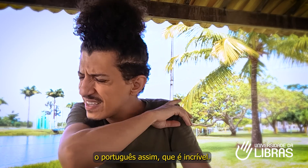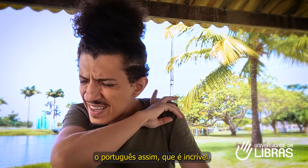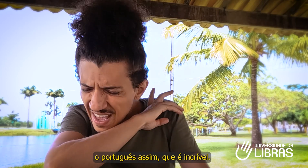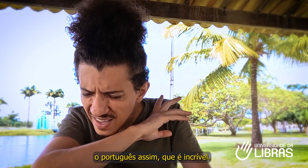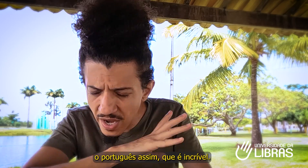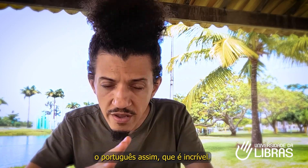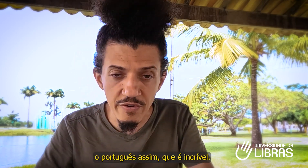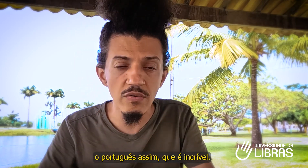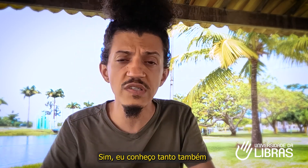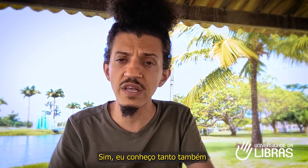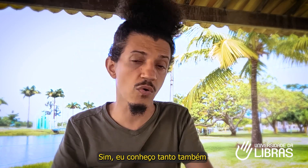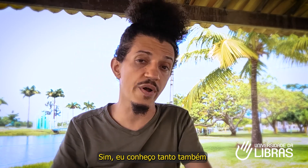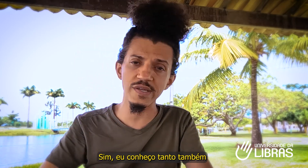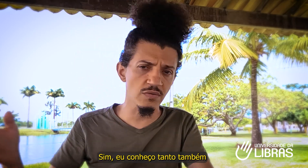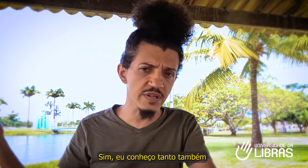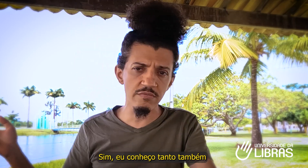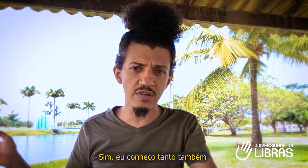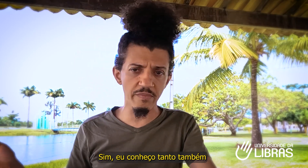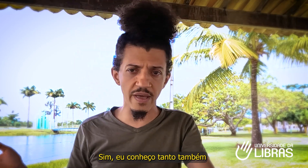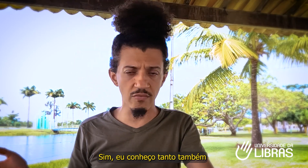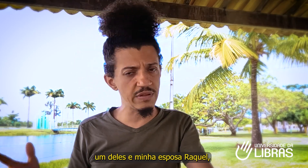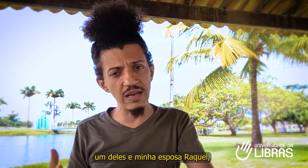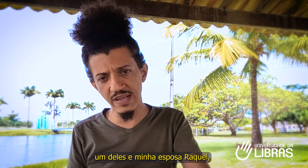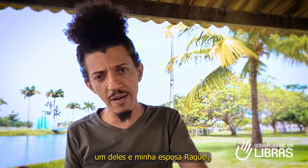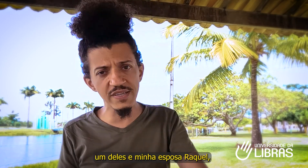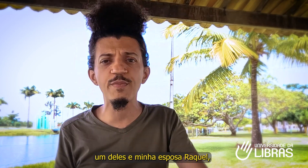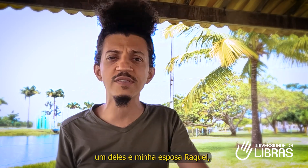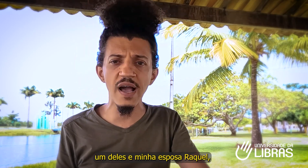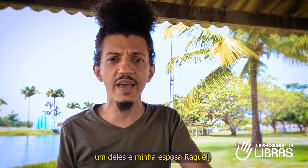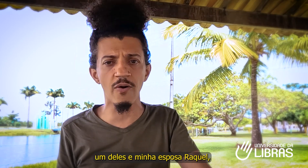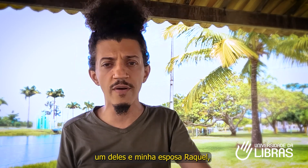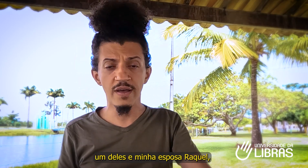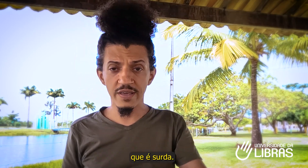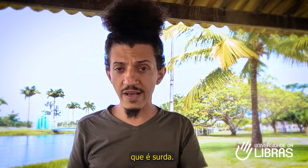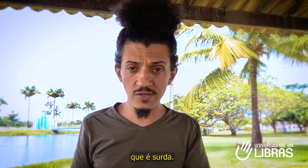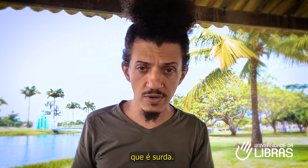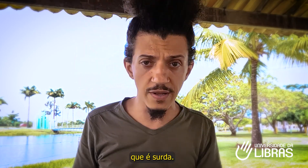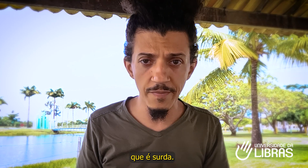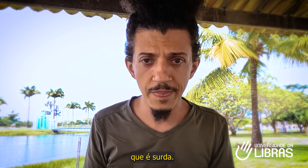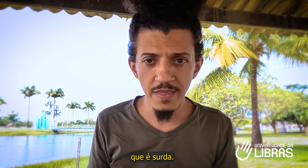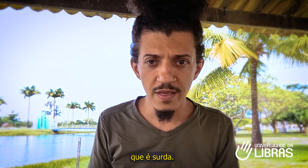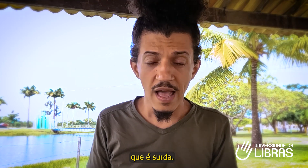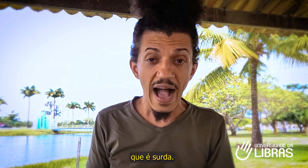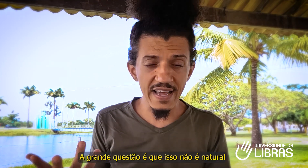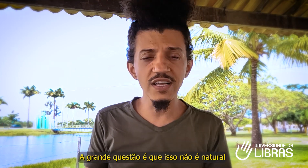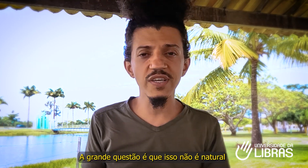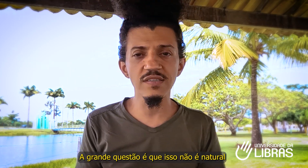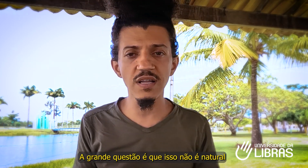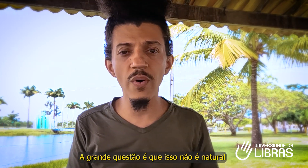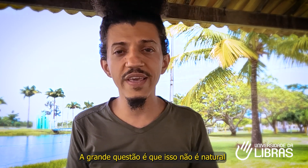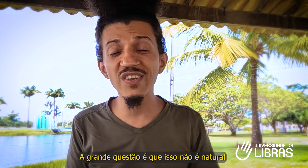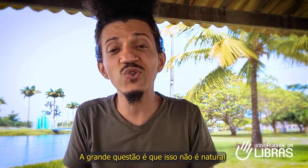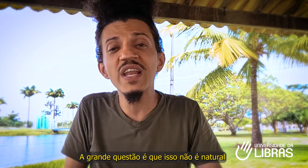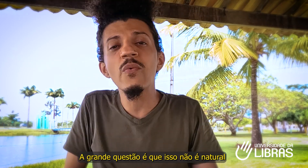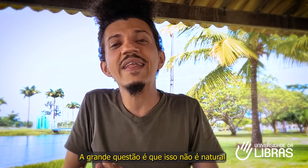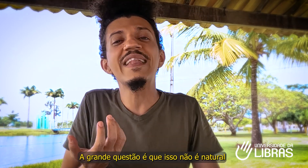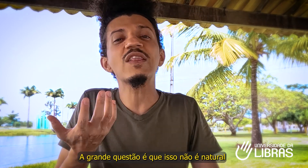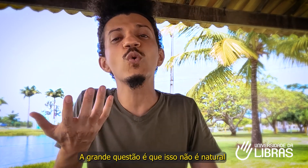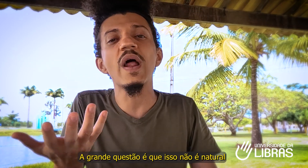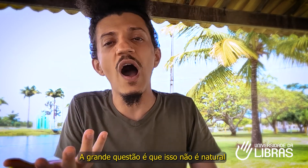que é incrível. Sim, eu conheço um tanto também. Um deles é a minha esposa Raquel, que é surda. A grande questão é que isso não é natural